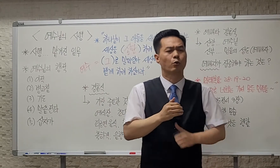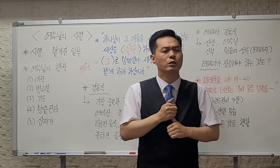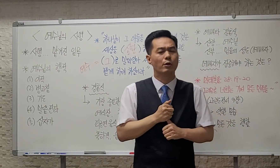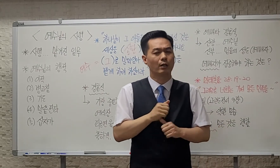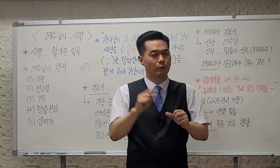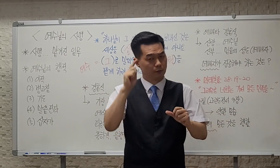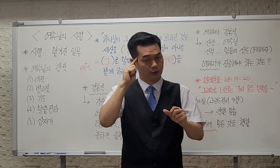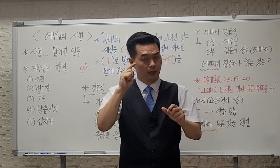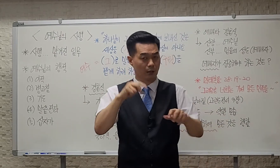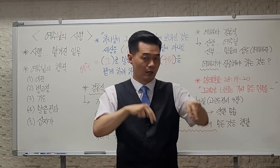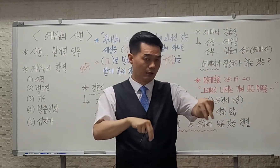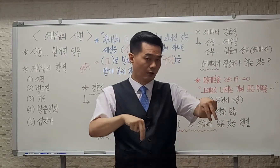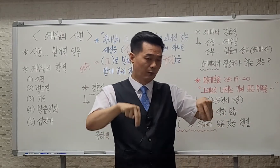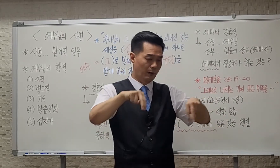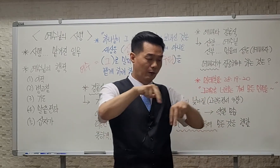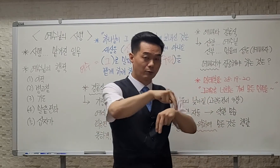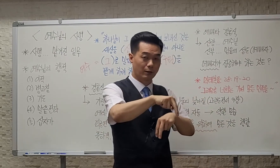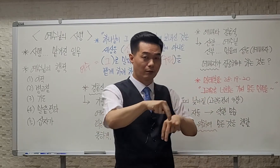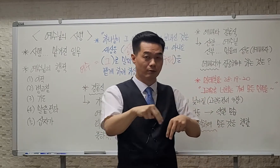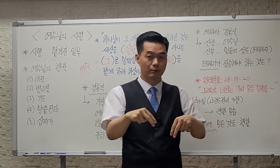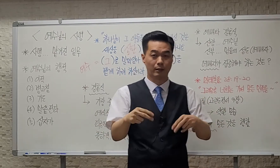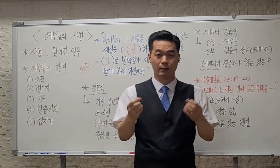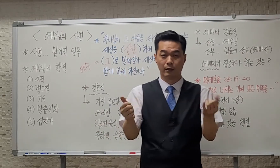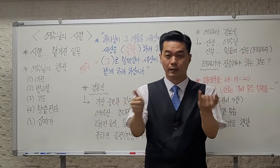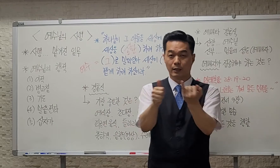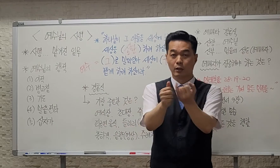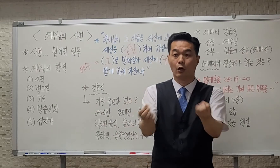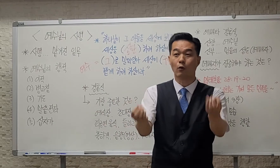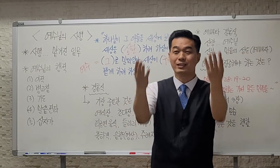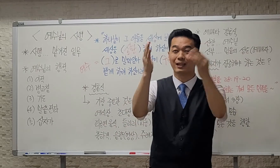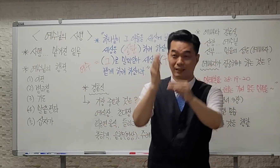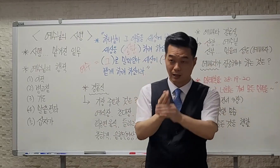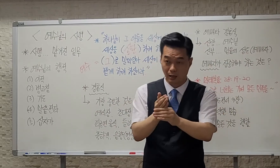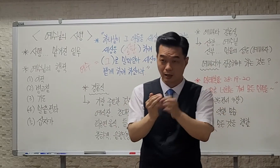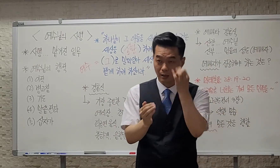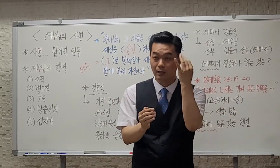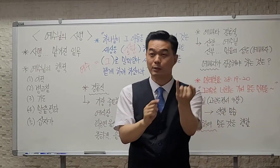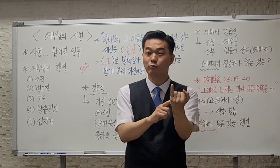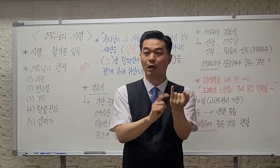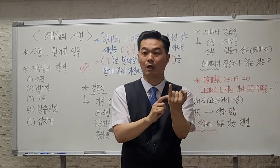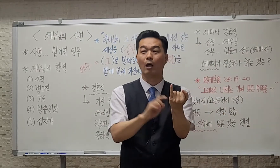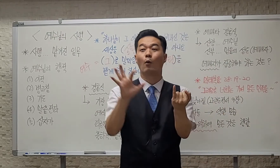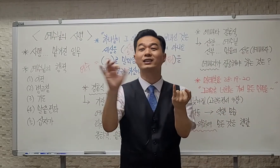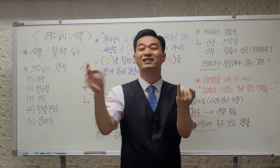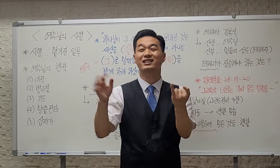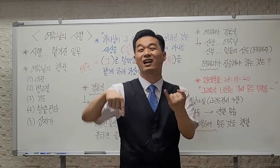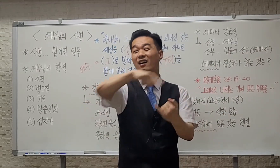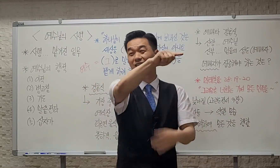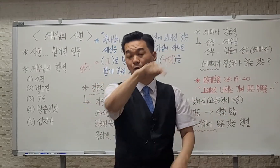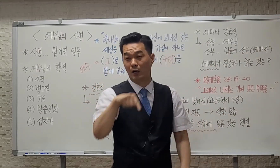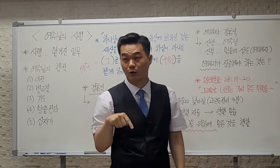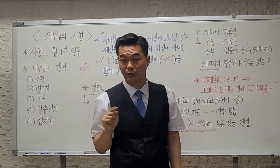조심해야 될 부분 이렇게 한번 바꿔보세요. 결혼식을 하다가 신부가 화장실에 잠깐 갔다 와. 어때?